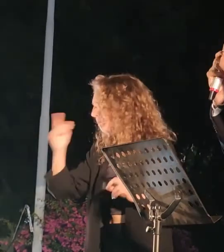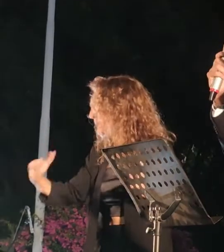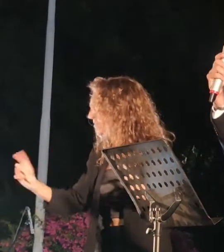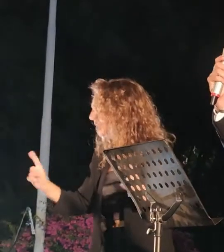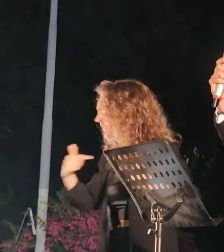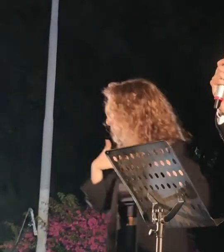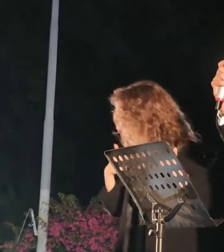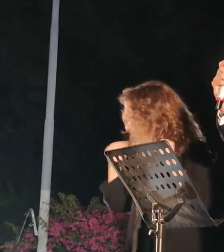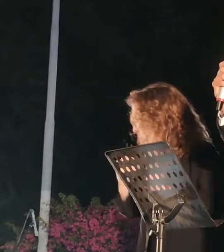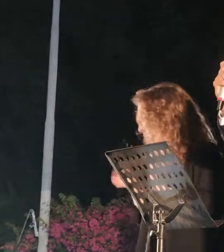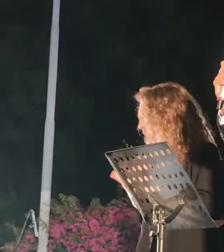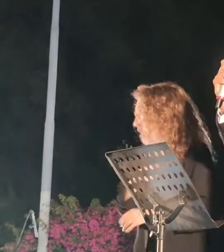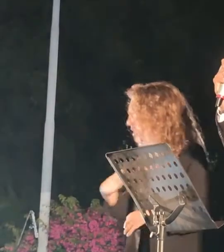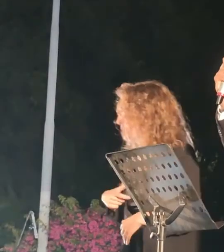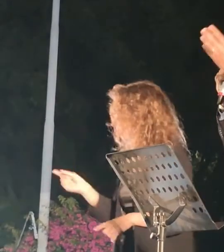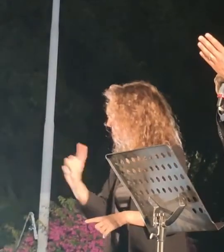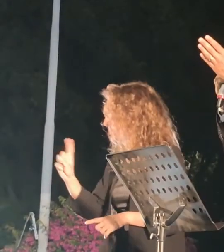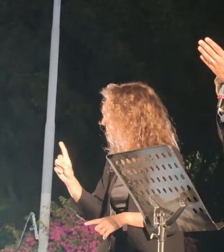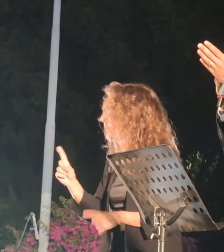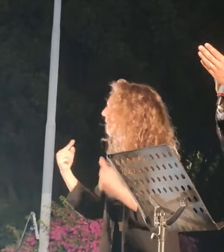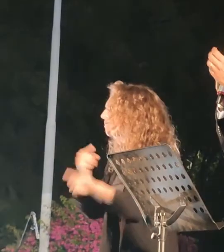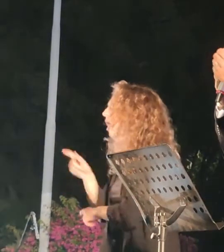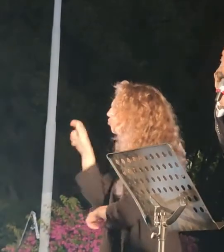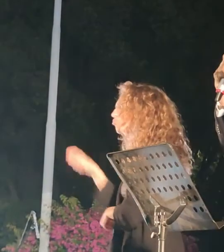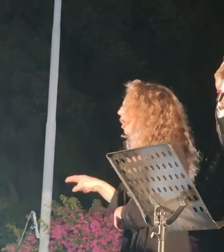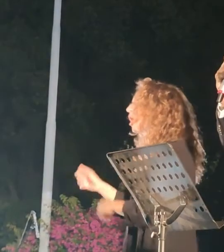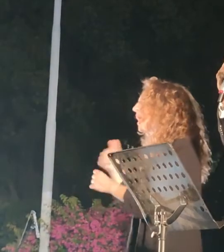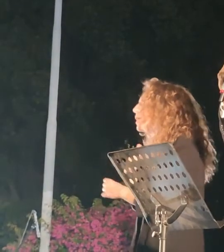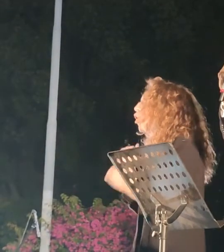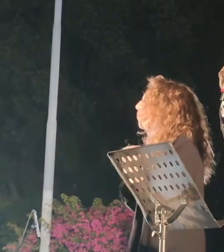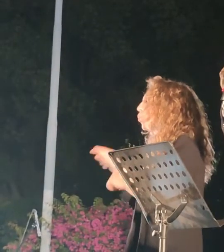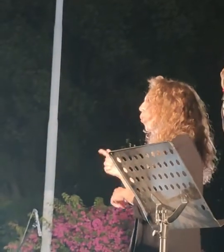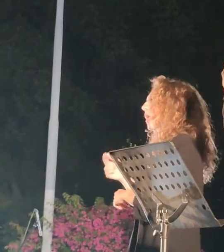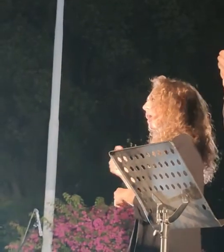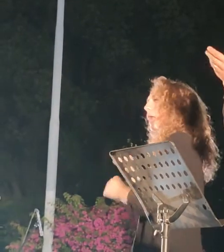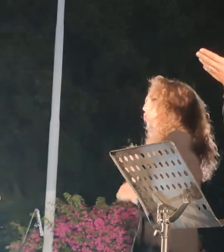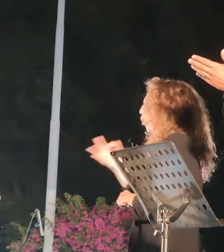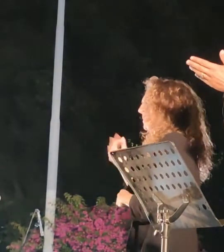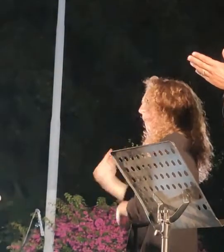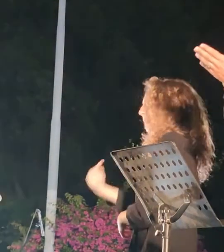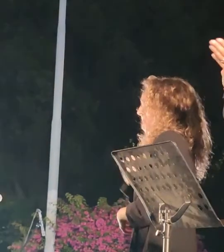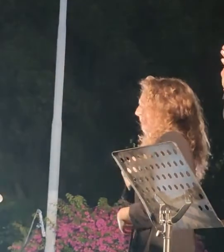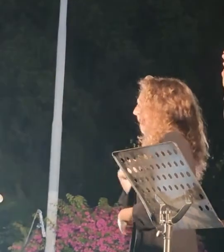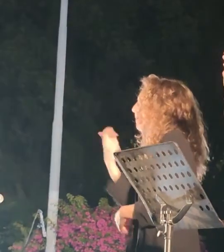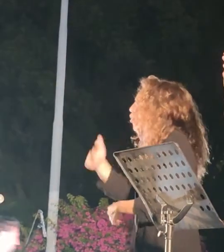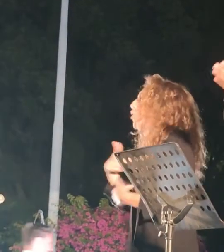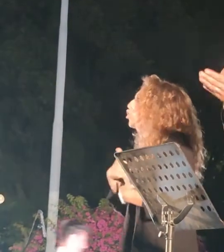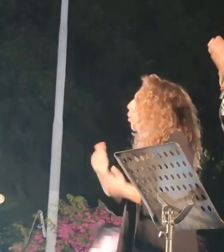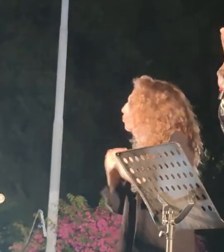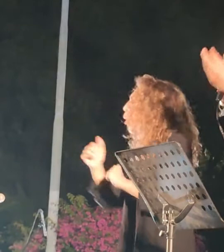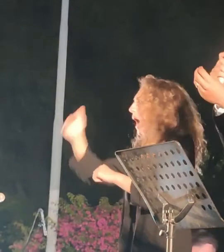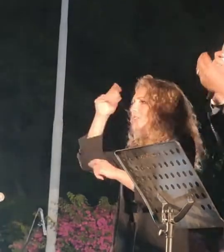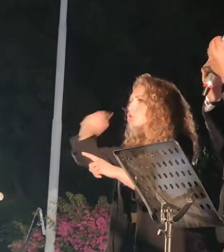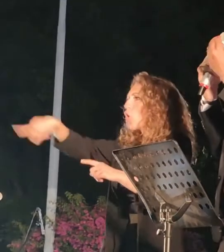che potesse ascoltare e dare voce a che cosa? Alle vostre esigenze,